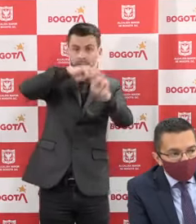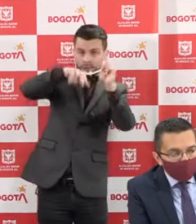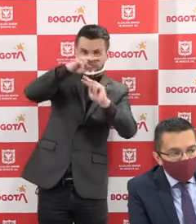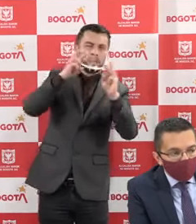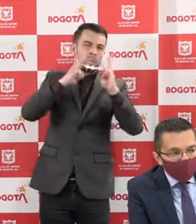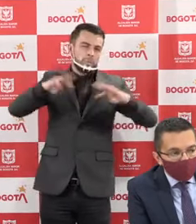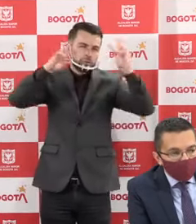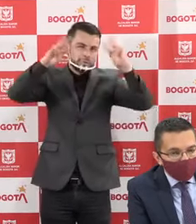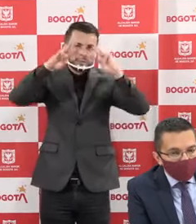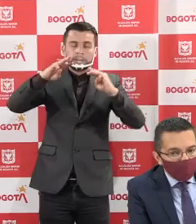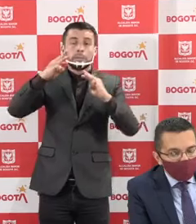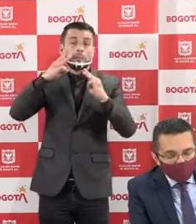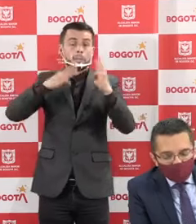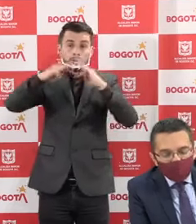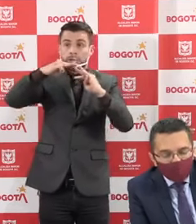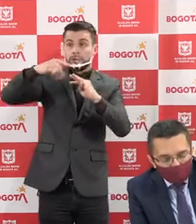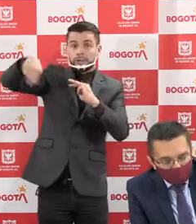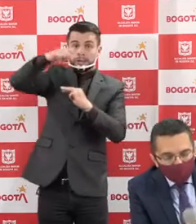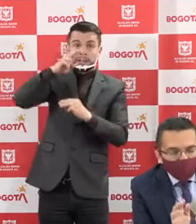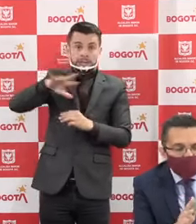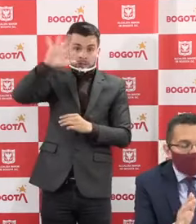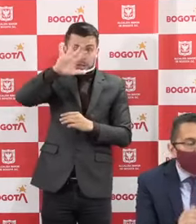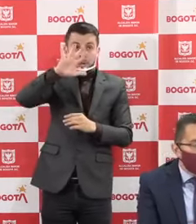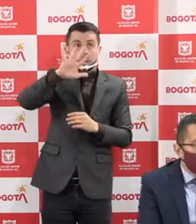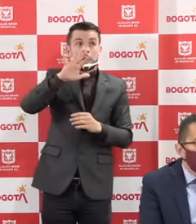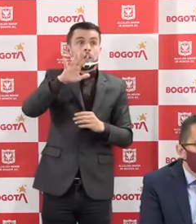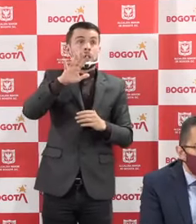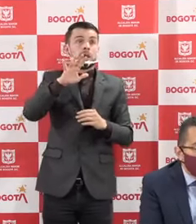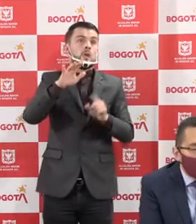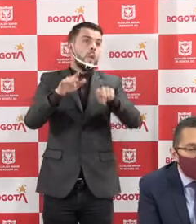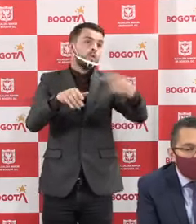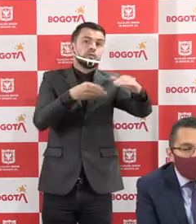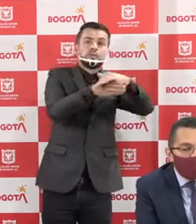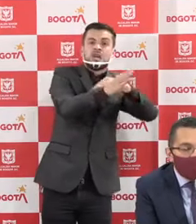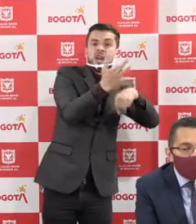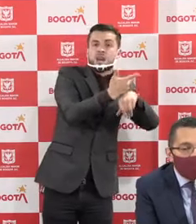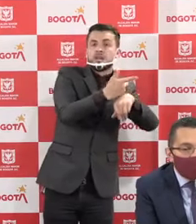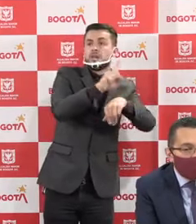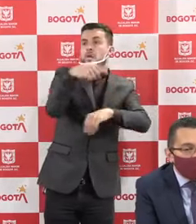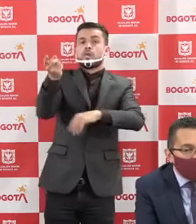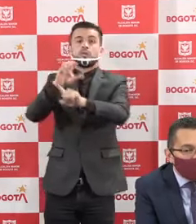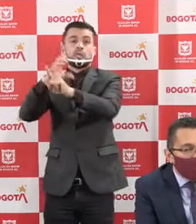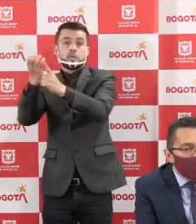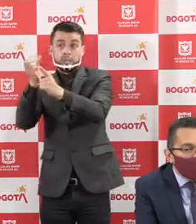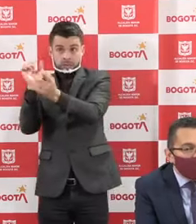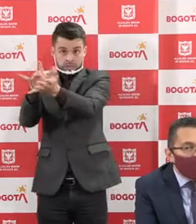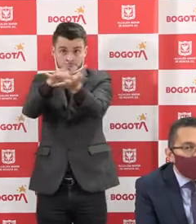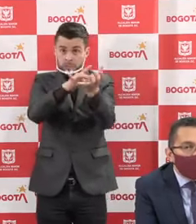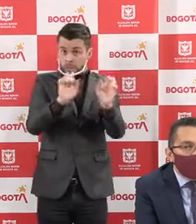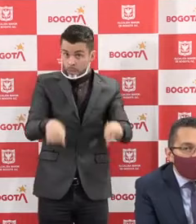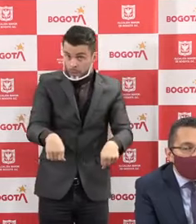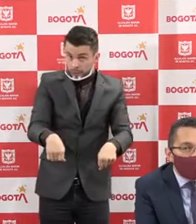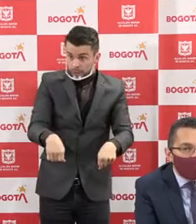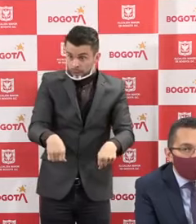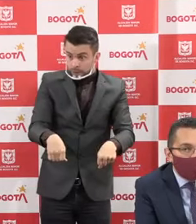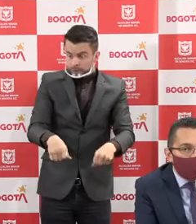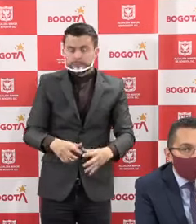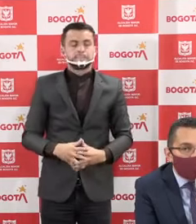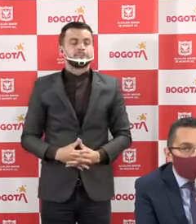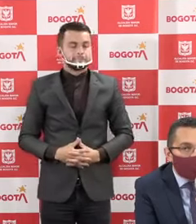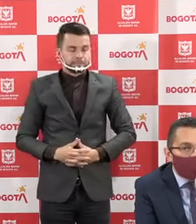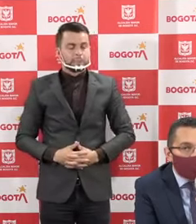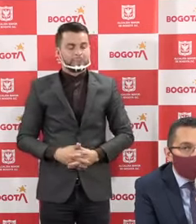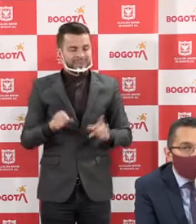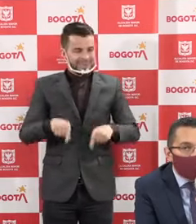domingo o cómo funcionaría si esto este cupo epidemiológico le dio gran importancia a los niños